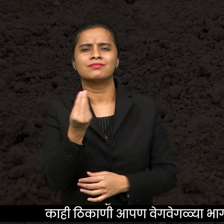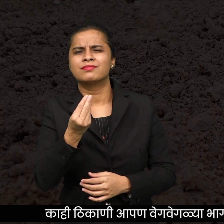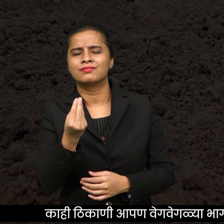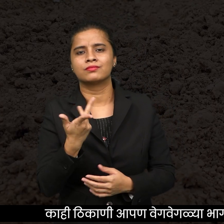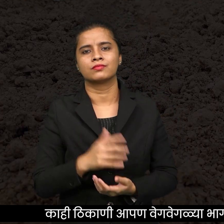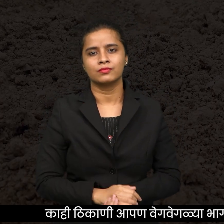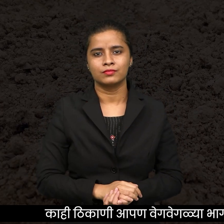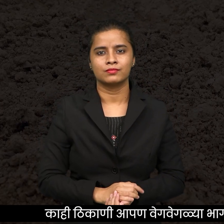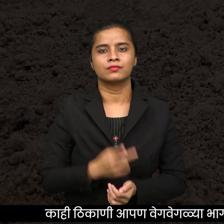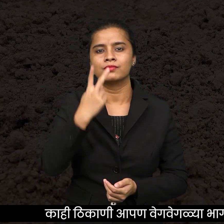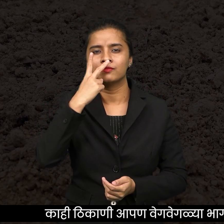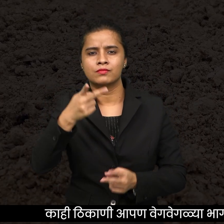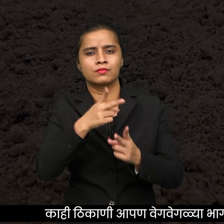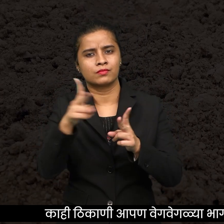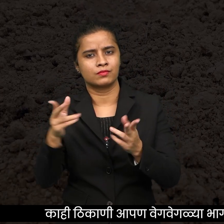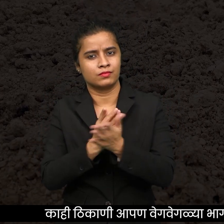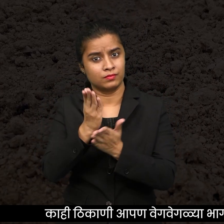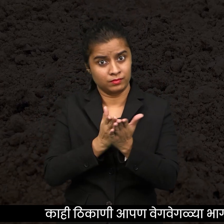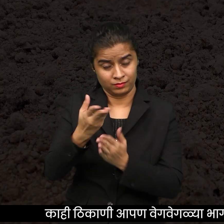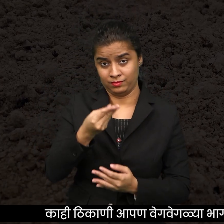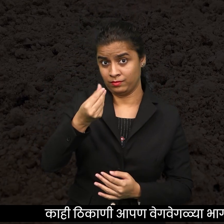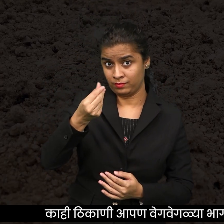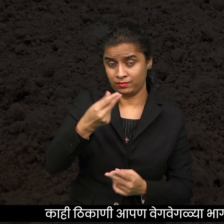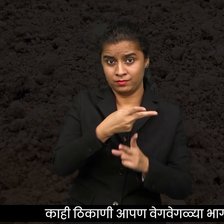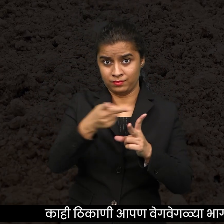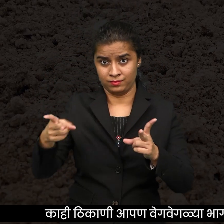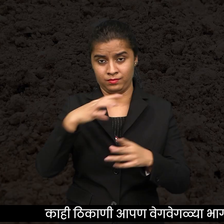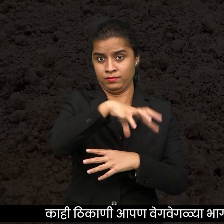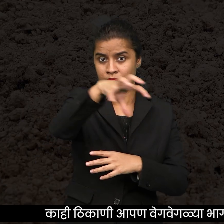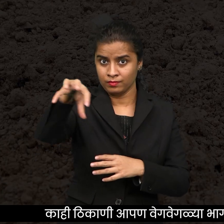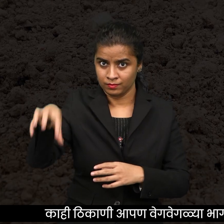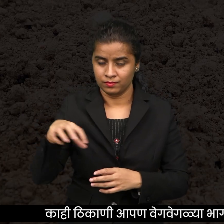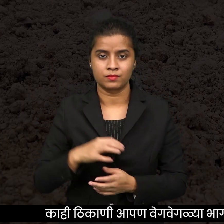ठिकाणी आपण वेगवेगळ्या भागात वेगवेगळ्या प्रकारची माती पाहू शकतो.